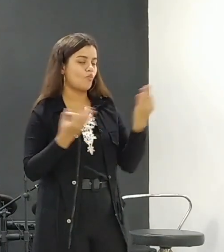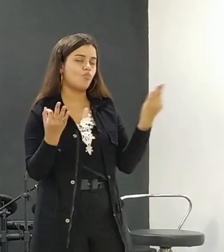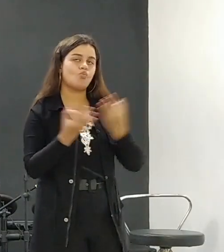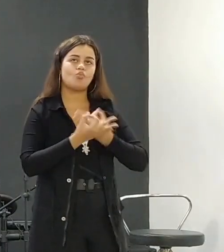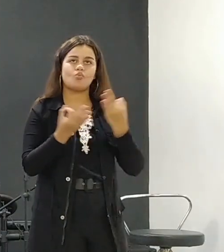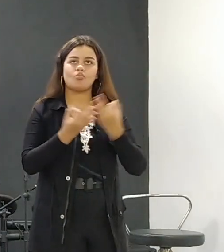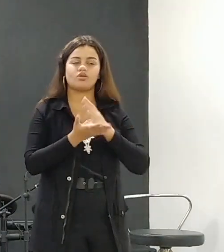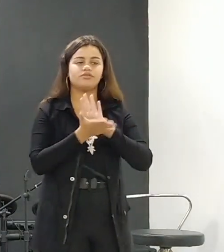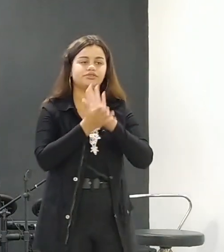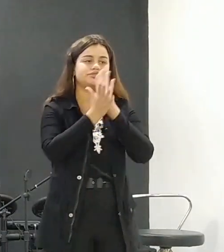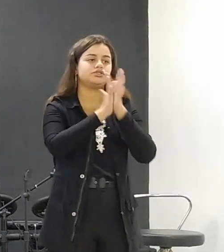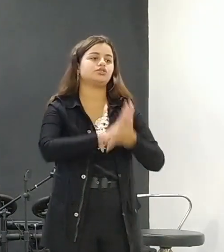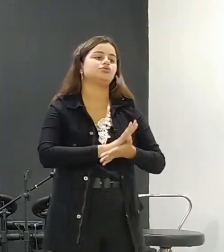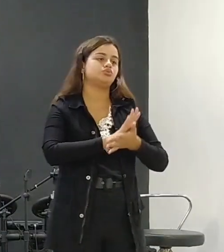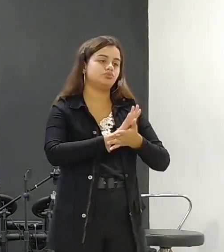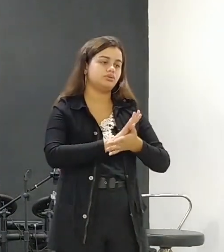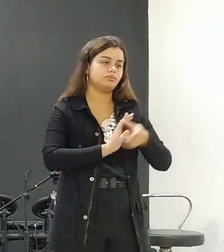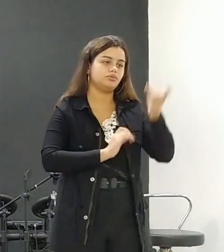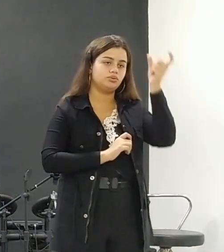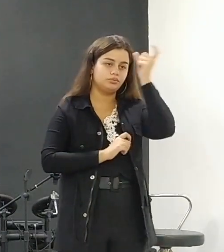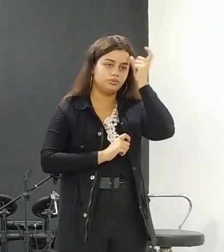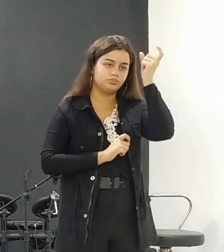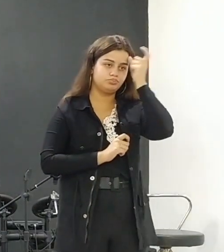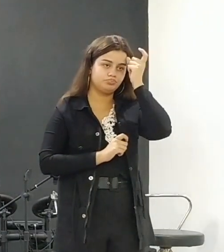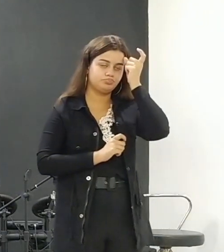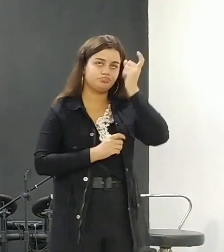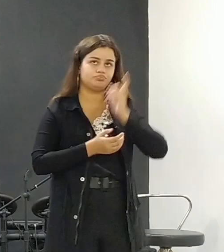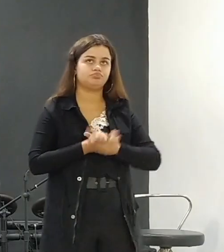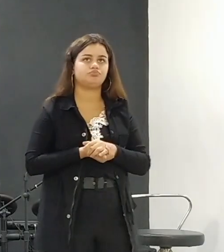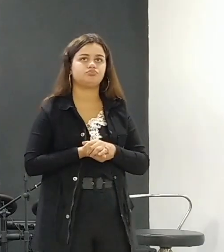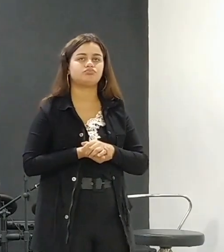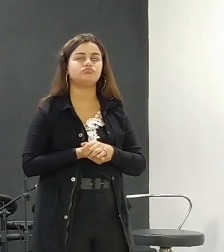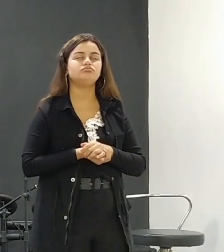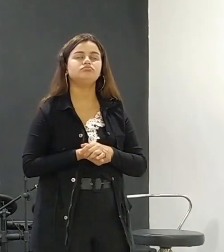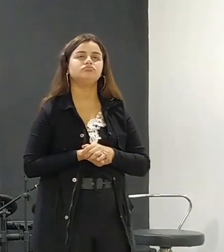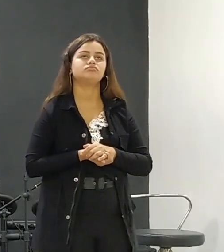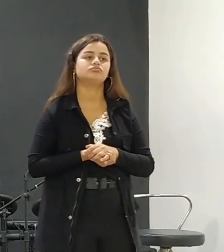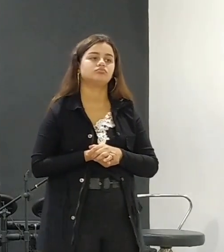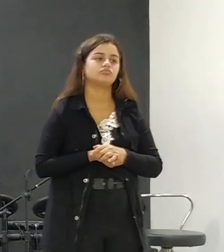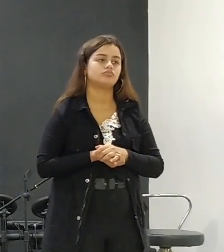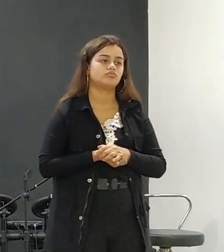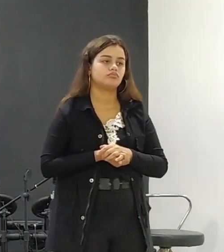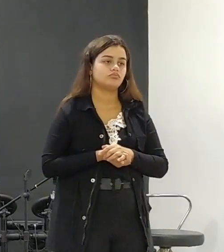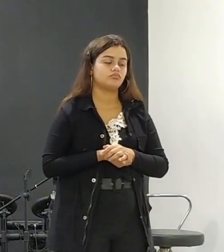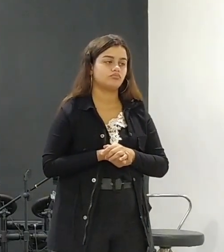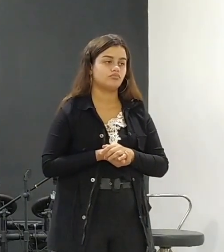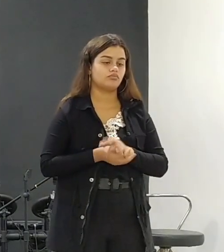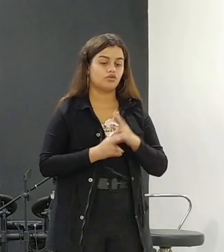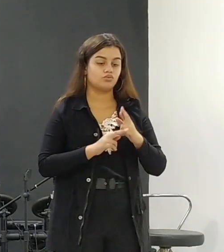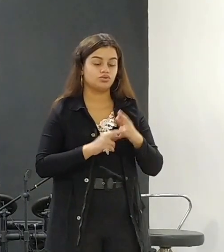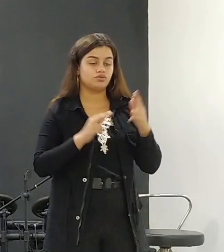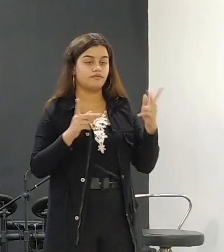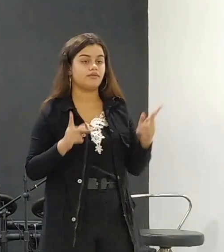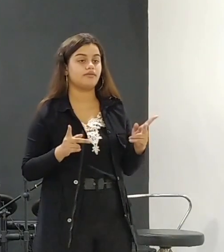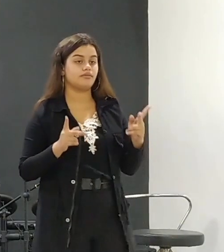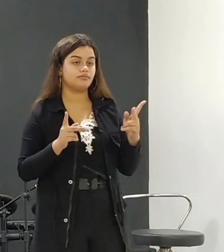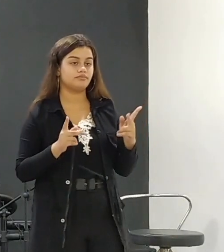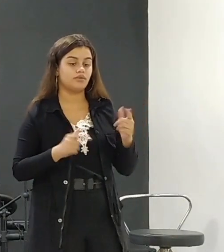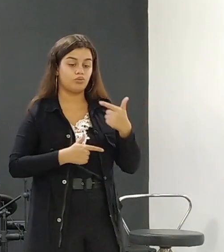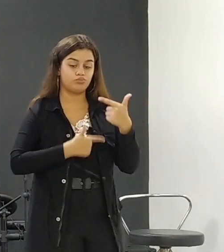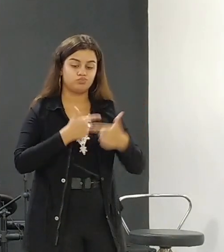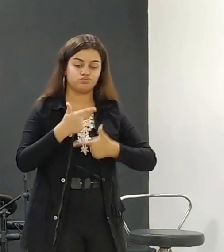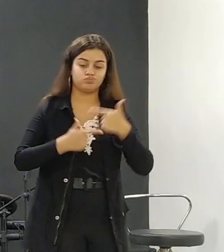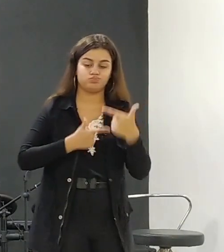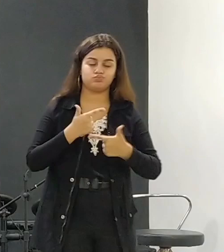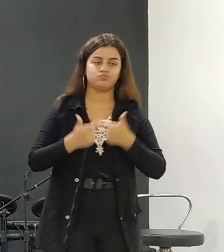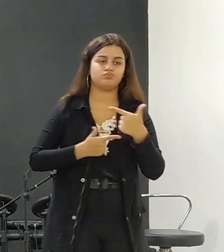perfeita, foi destruída pelo diabo. E o que veio a partir daí foram diferenças, lutas